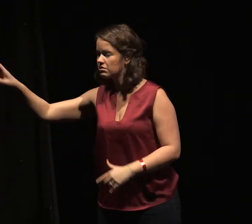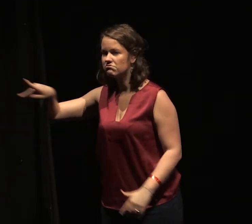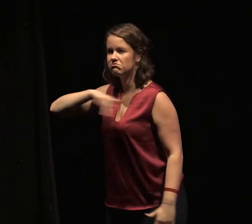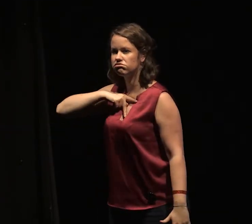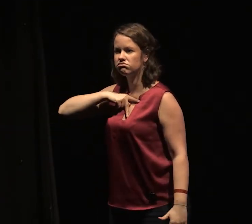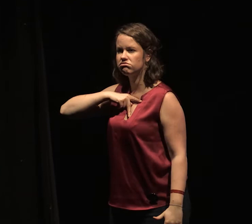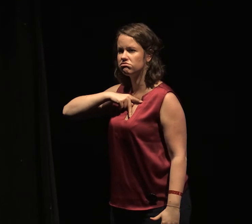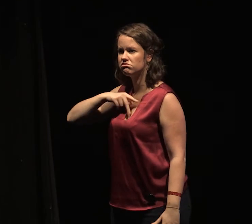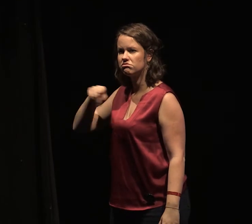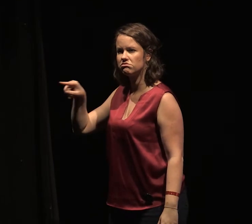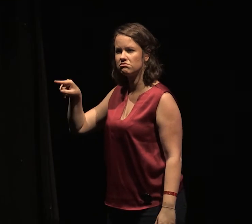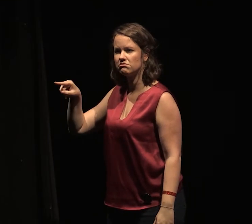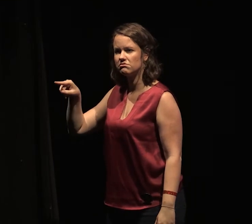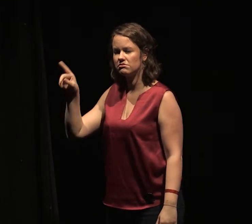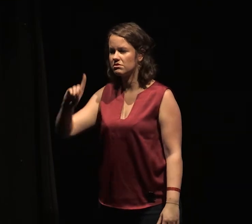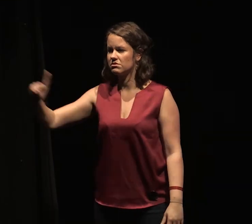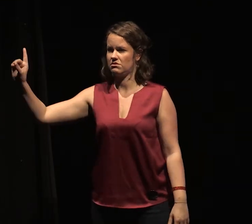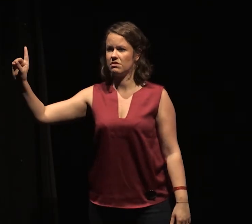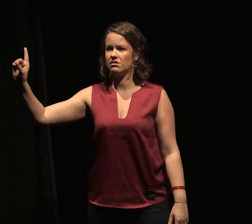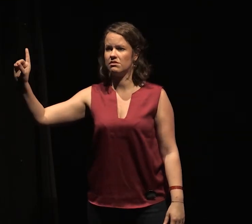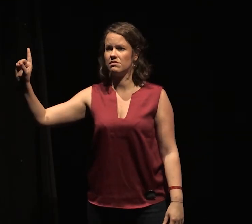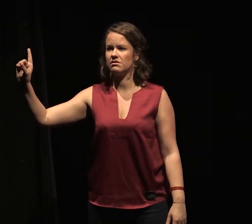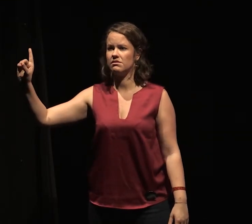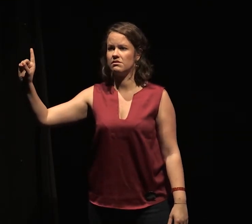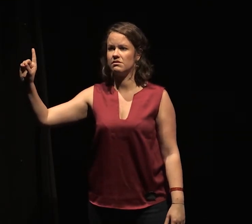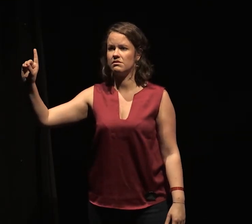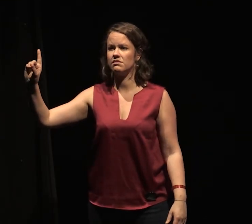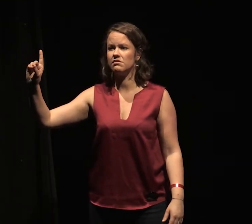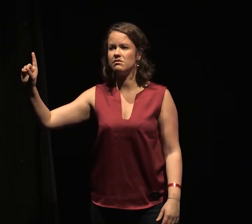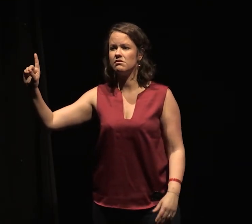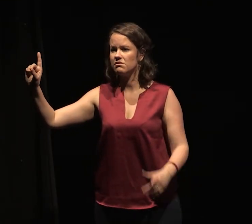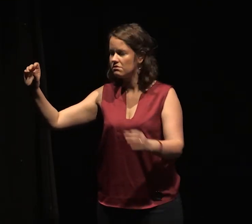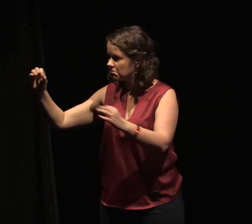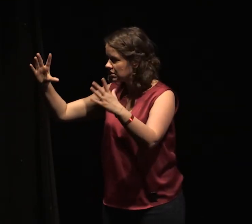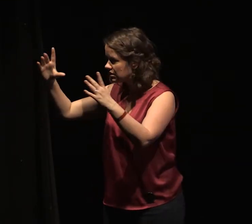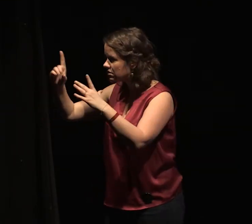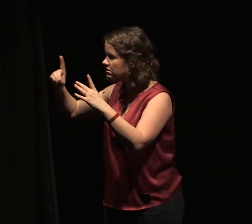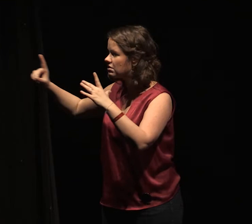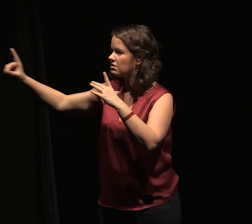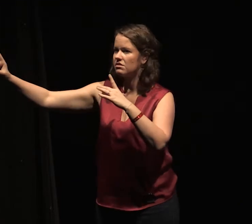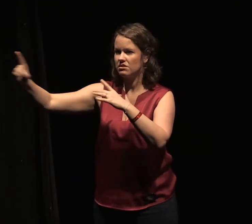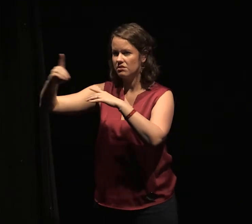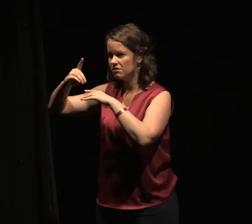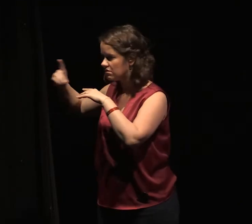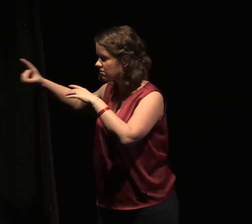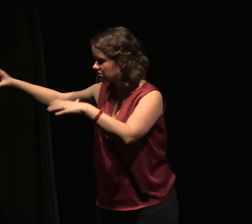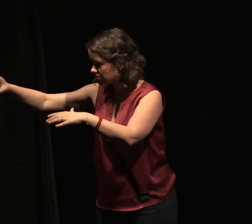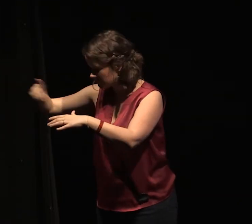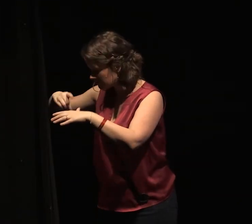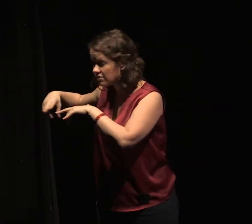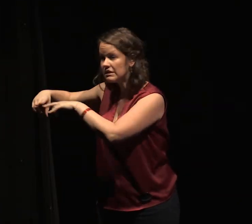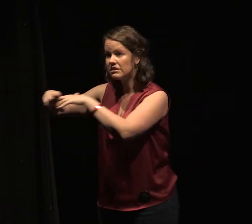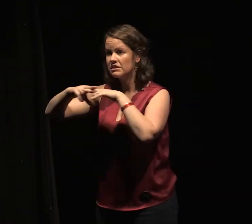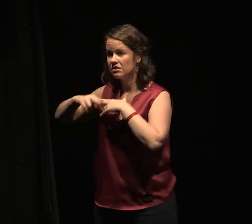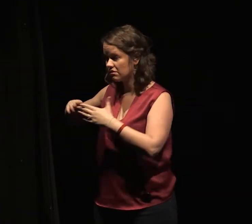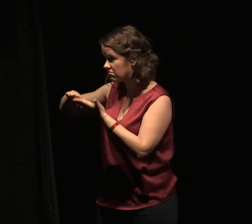la promesse des pères et des mères, le dal, l'âle du guide, du chemin, de la larme, d'une demeure effondrée,